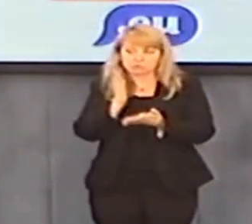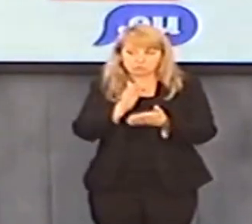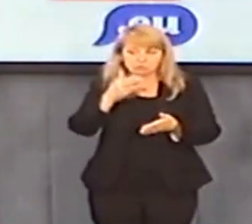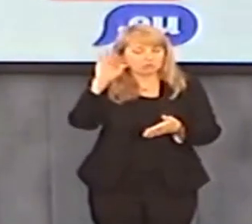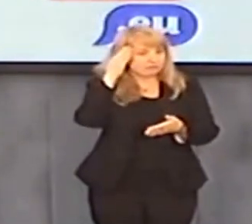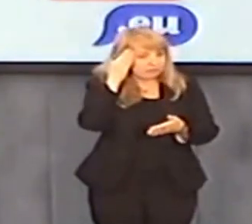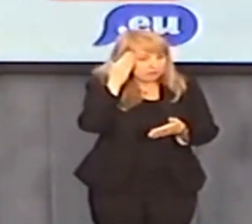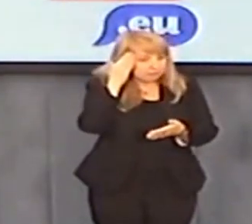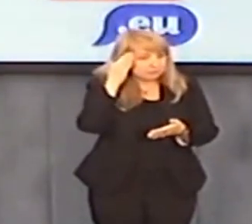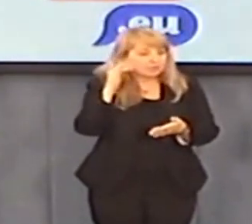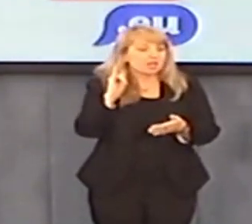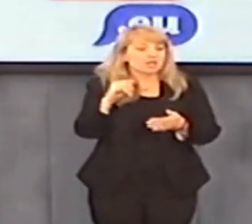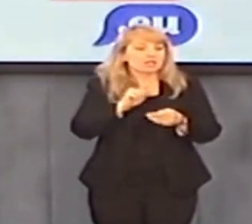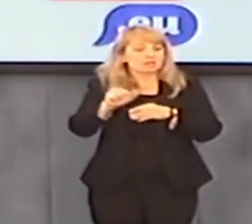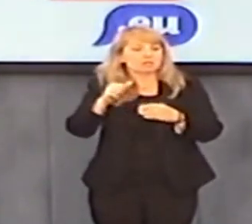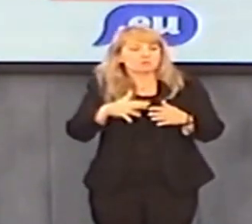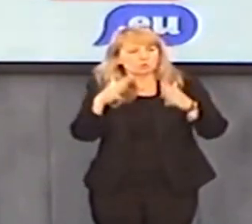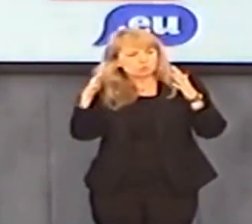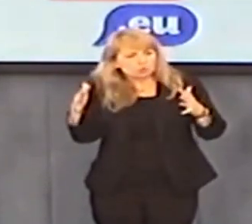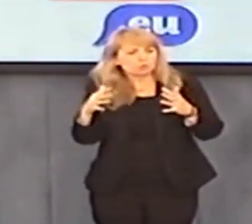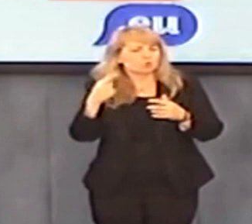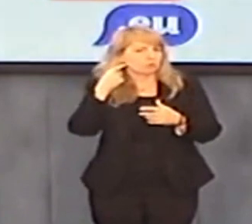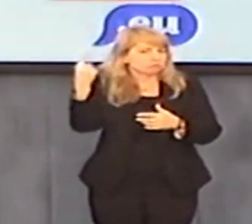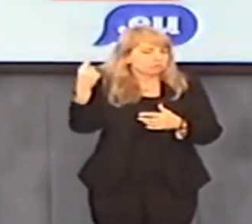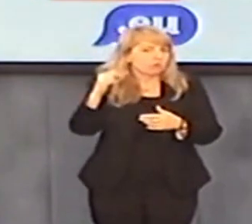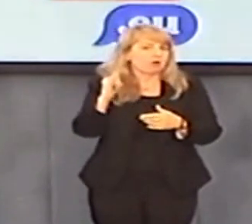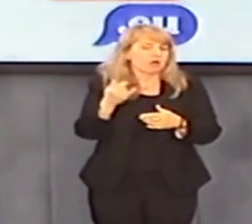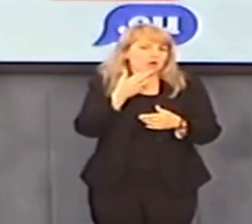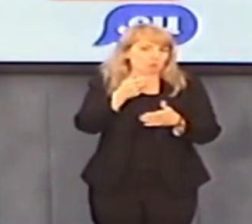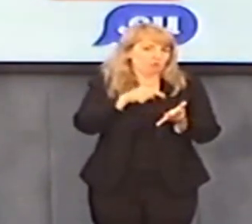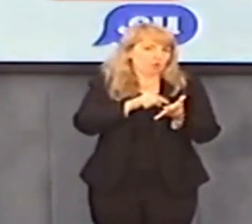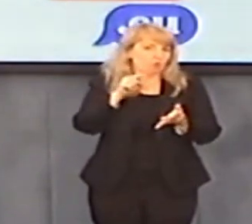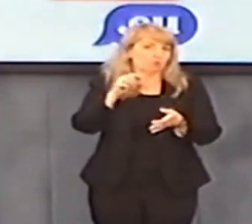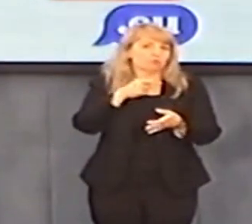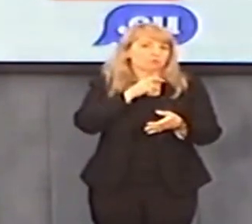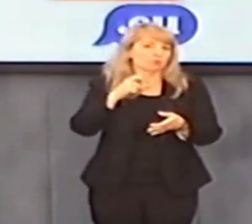Mnożone są doniesienia na temat księdza Pawła B.